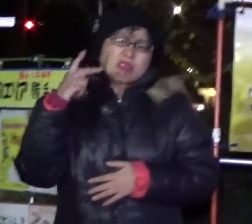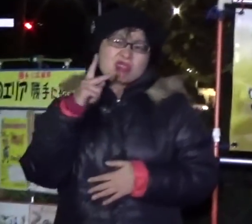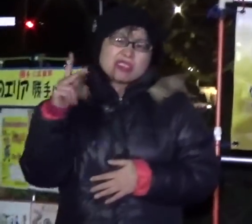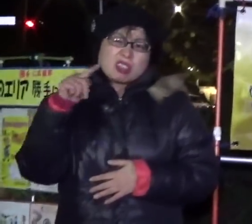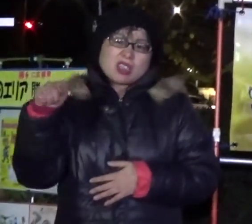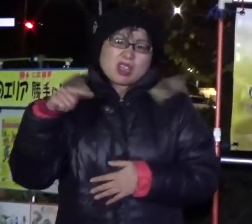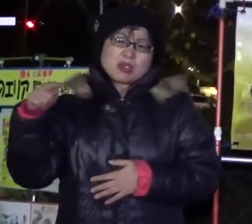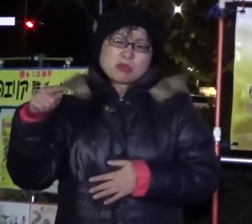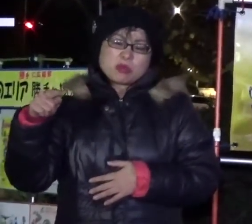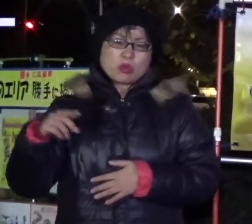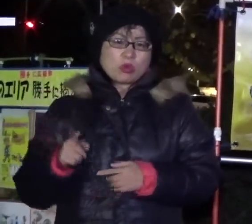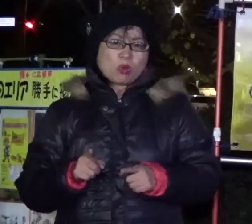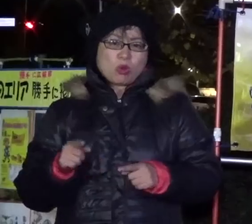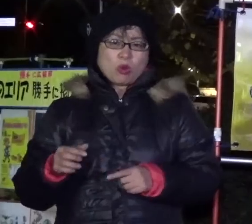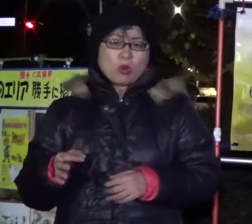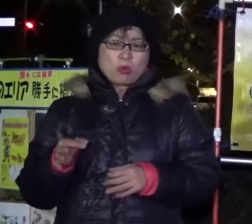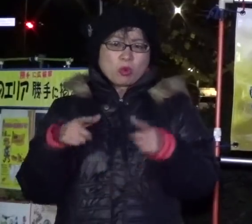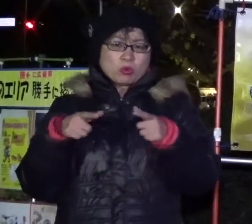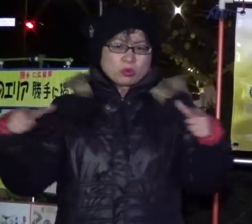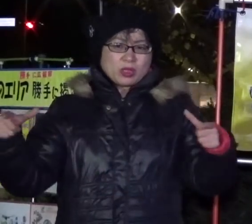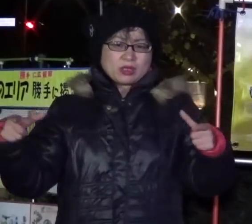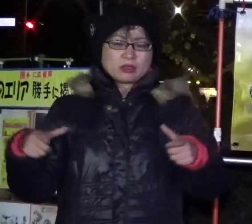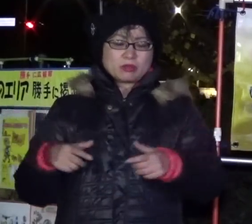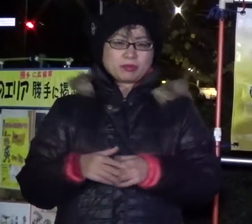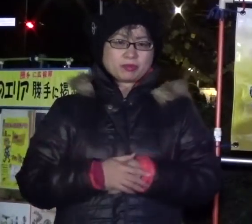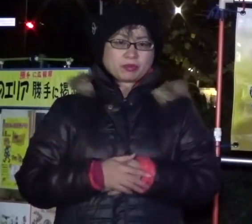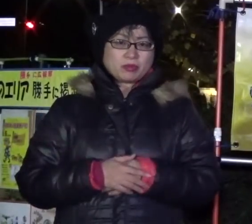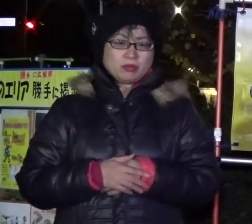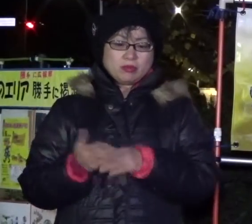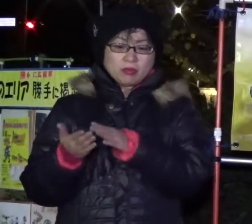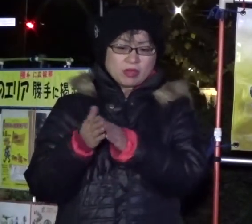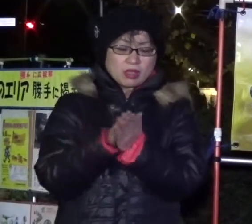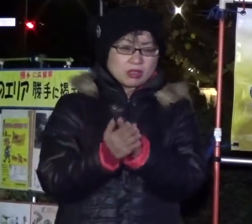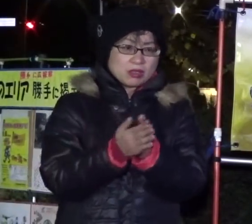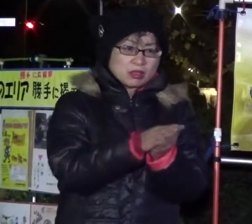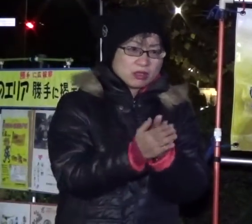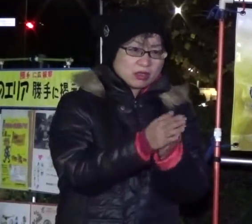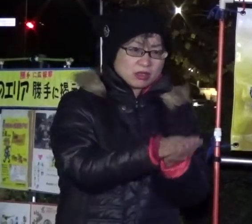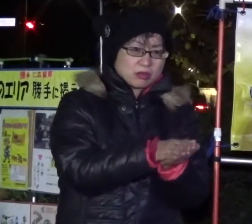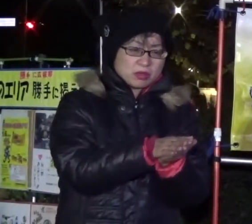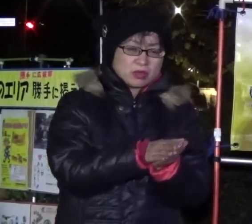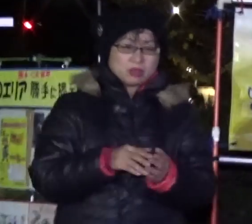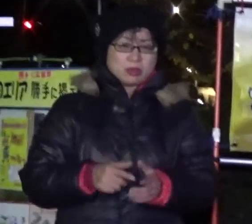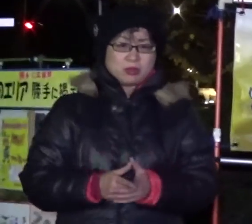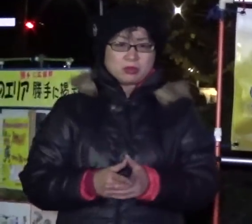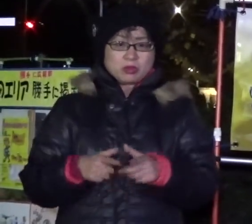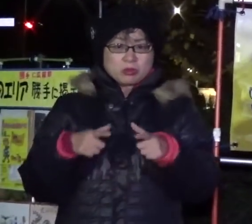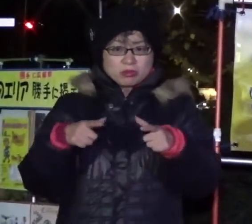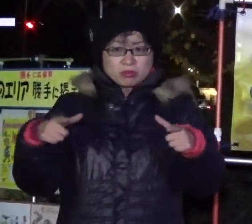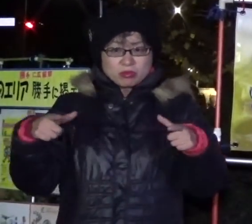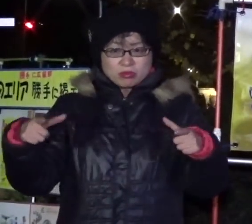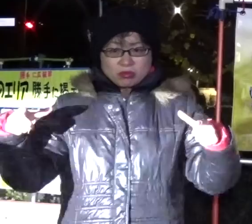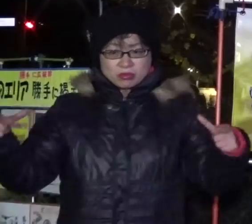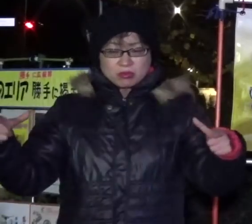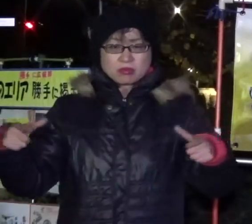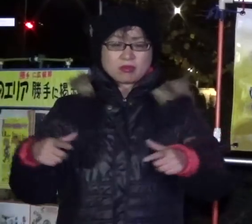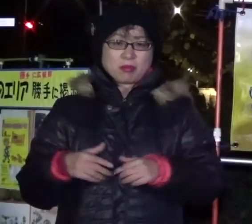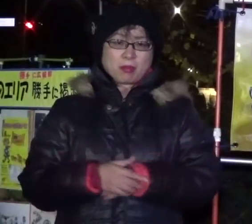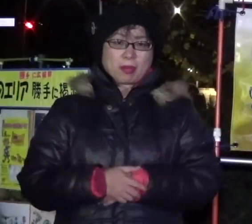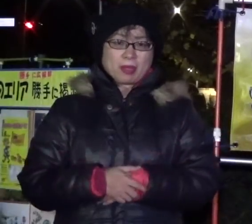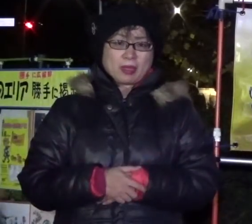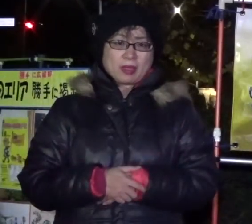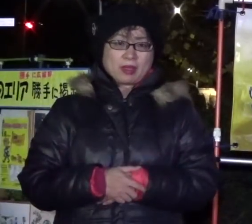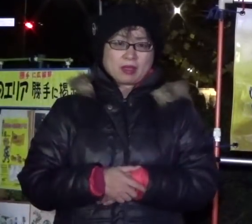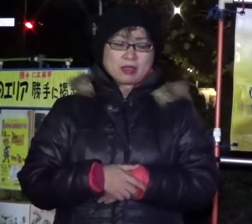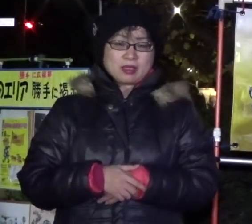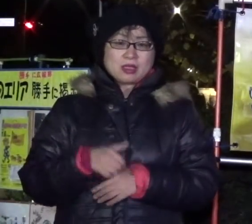して11年10年、ますます死亡率が多いんですよ。少なくなんじゃないんですよ。それなの